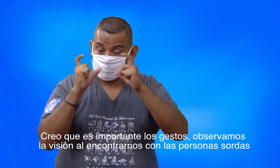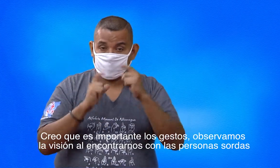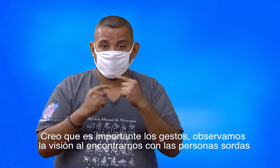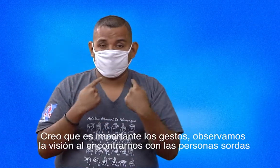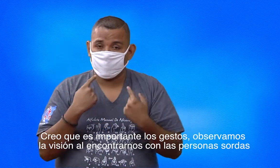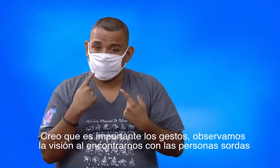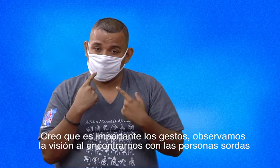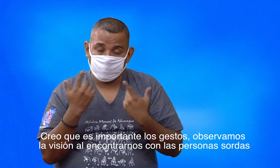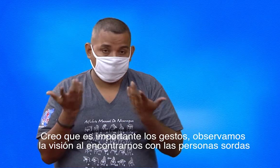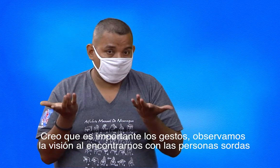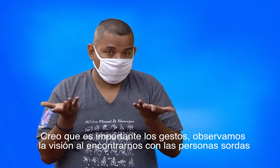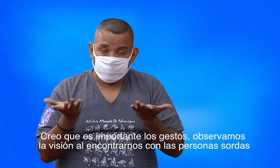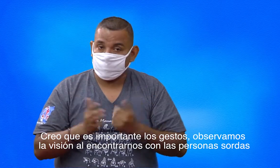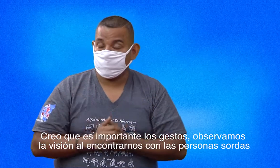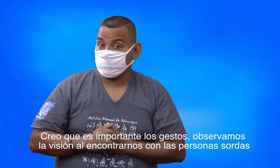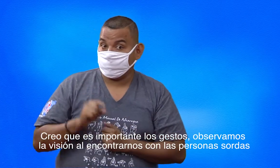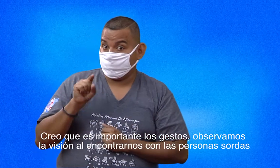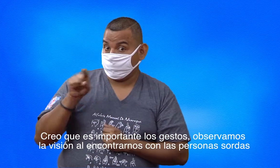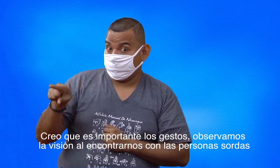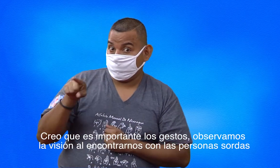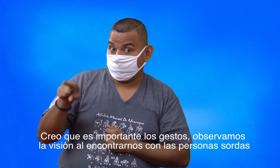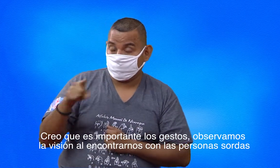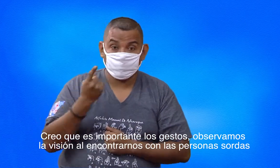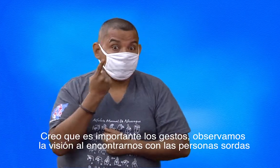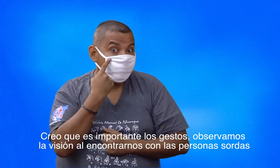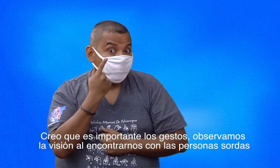Creo que es importante los gestos.